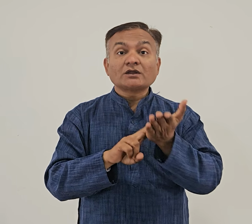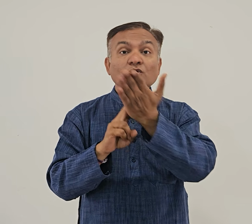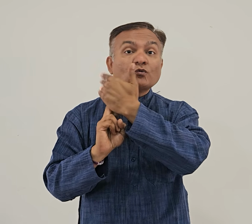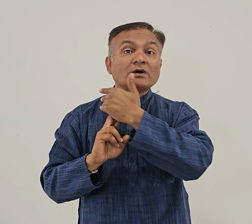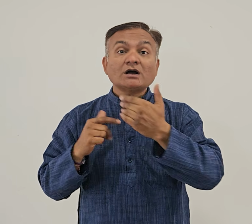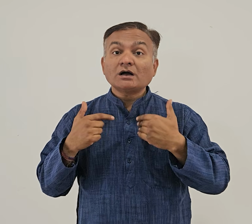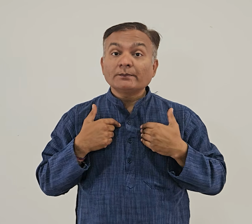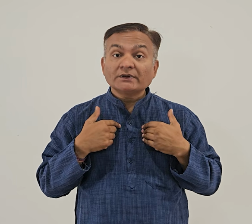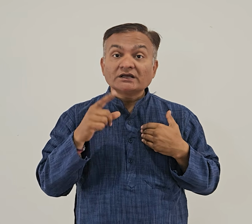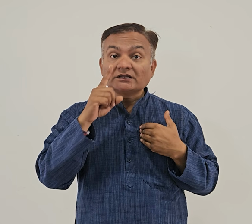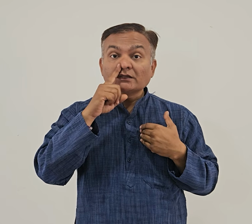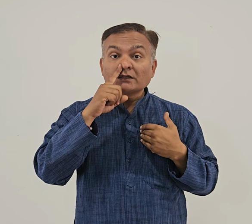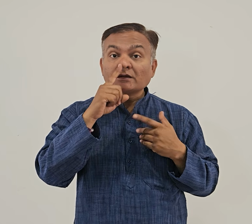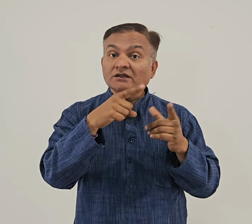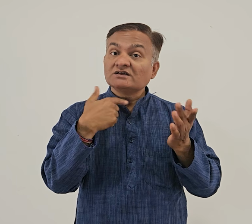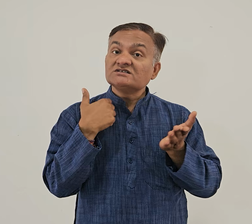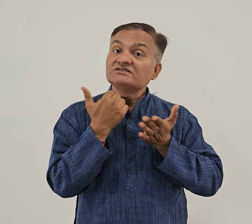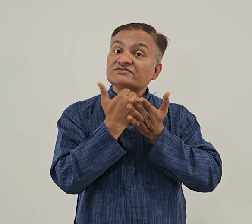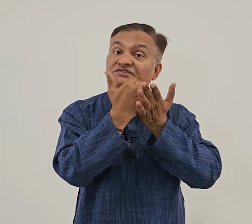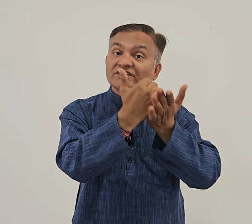કે ભાઈ આ બધી કચકચ મૂકી દે,